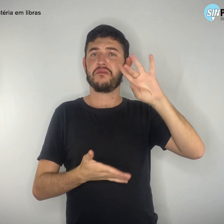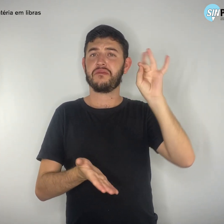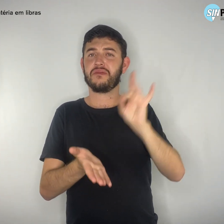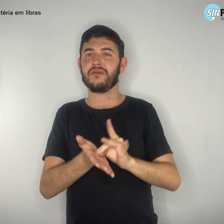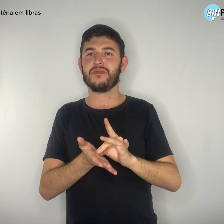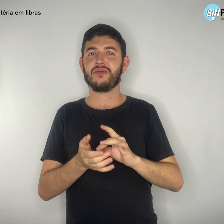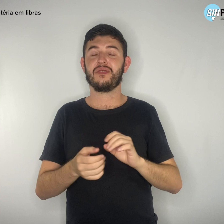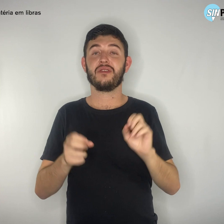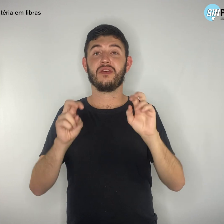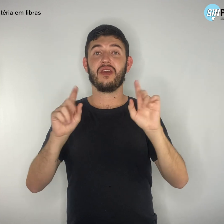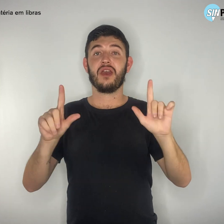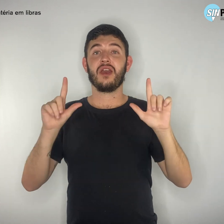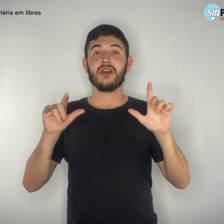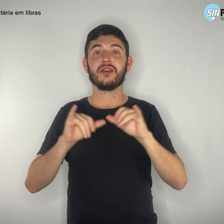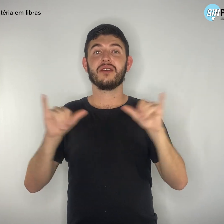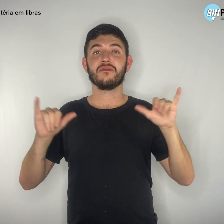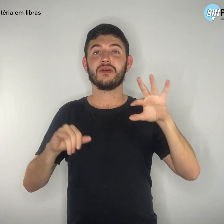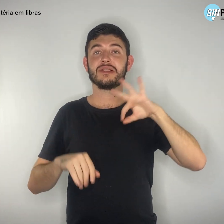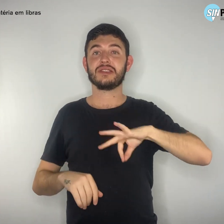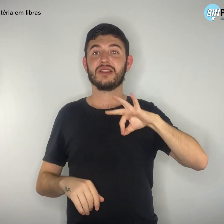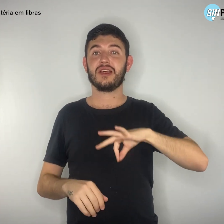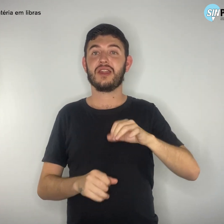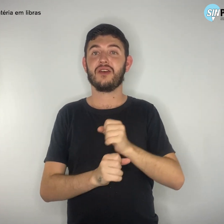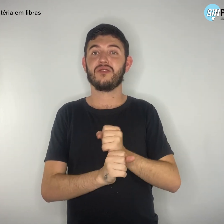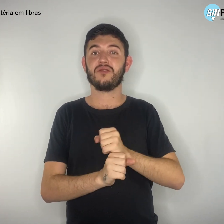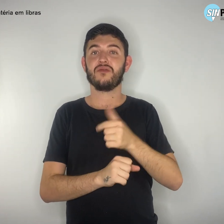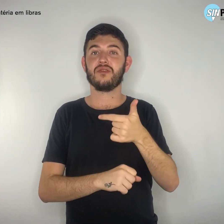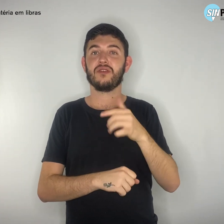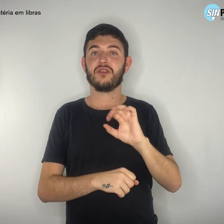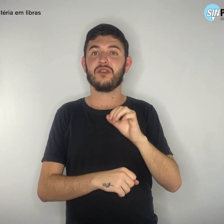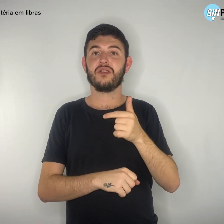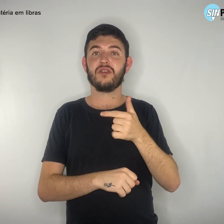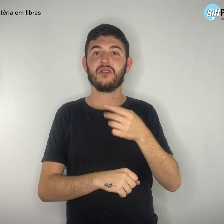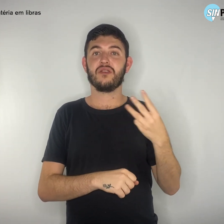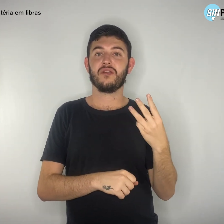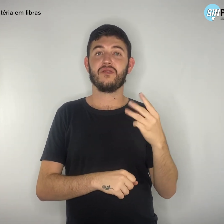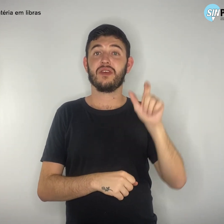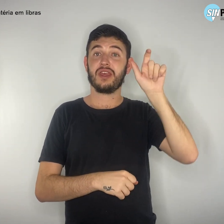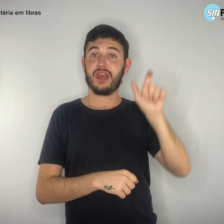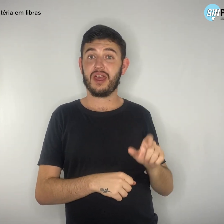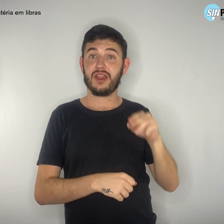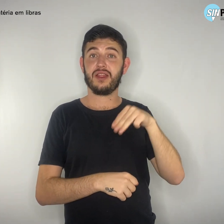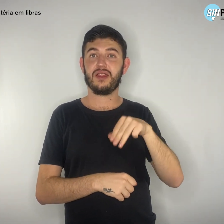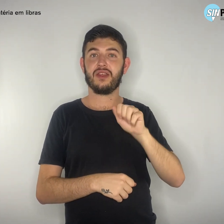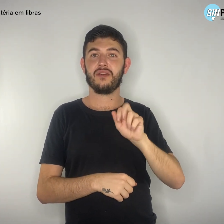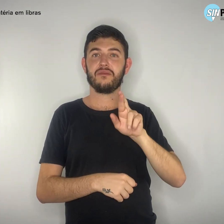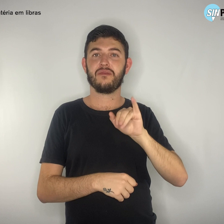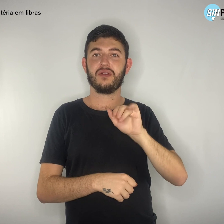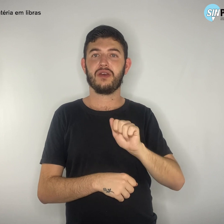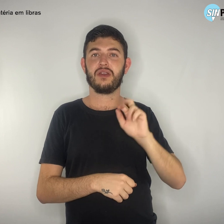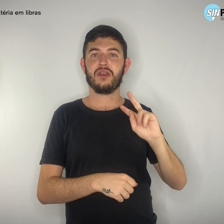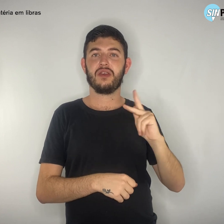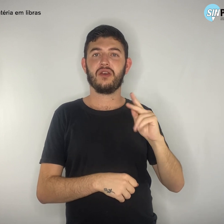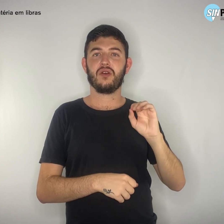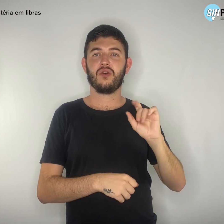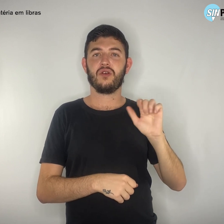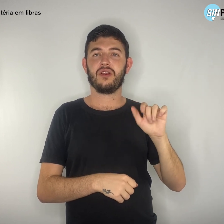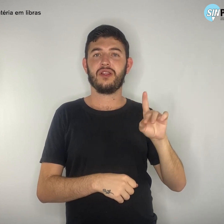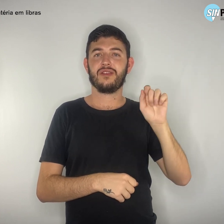salarial de 2023 foi a primeira de que Maria Holanda não participou. Porque não